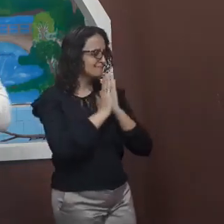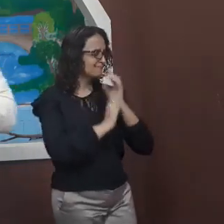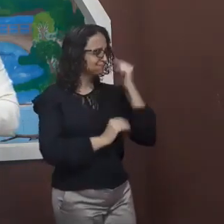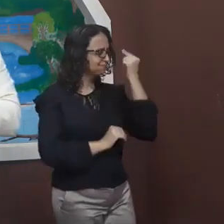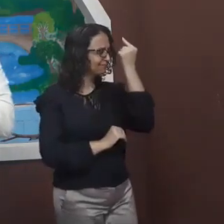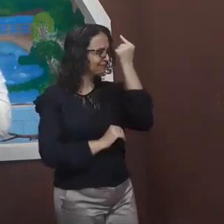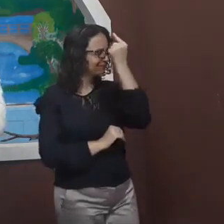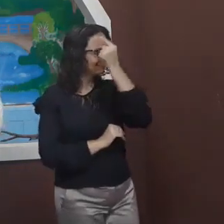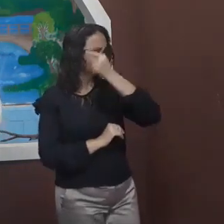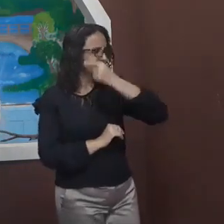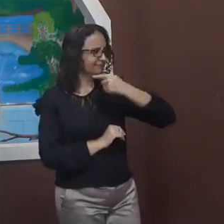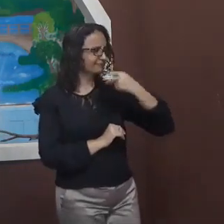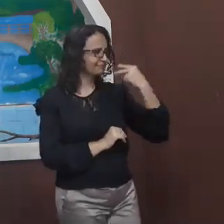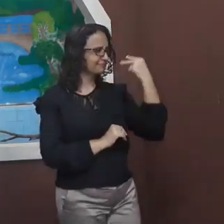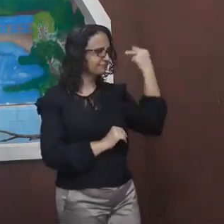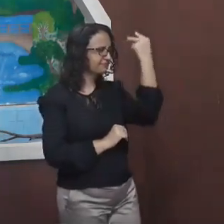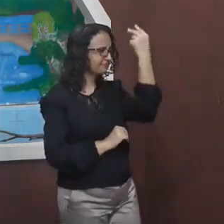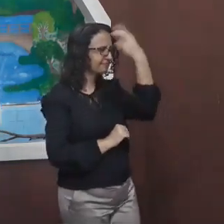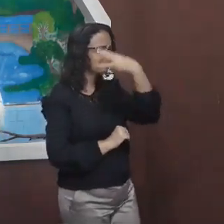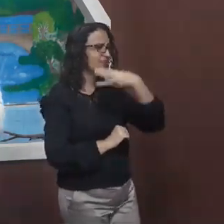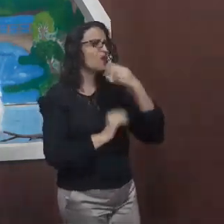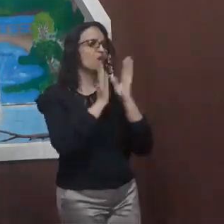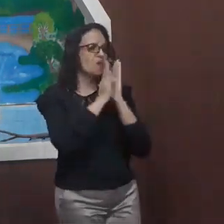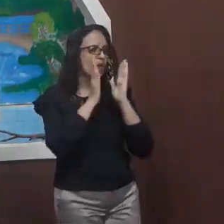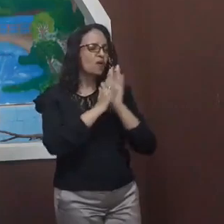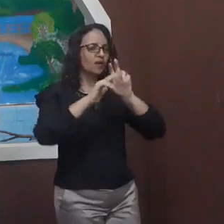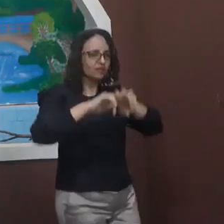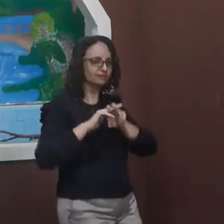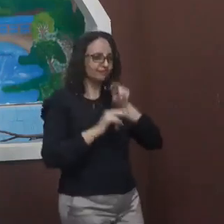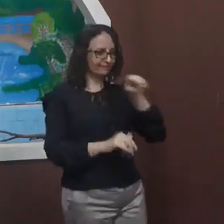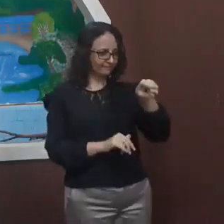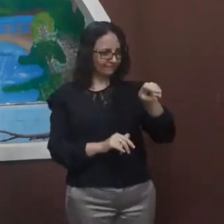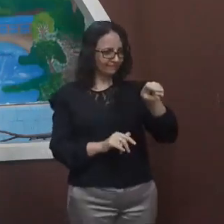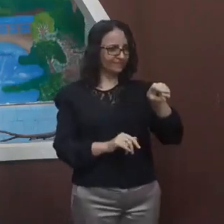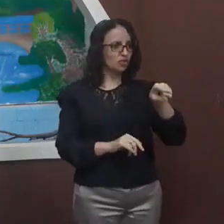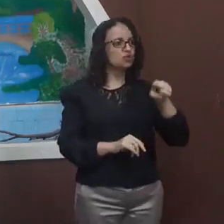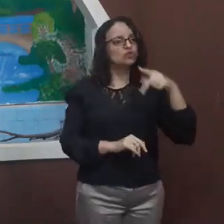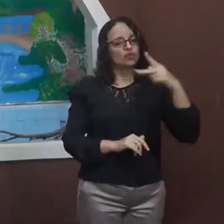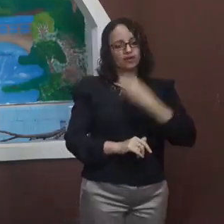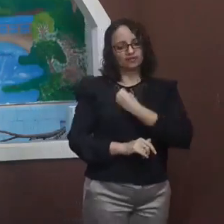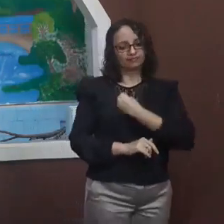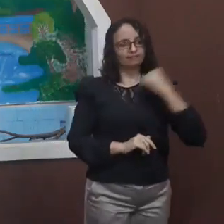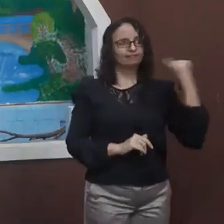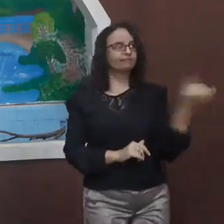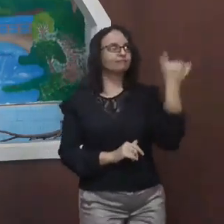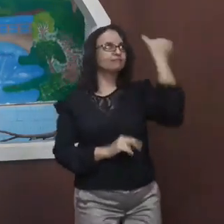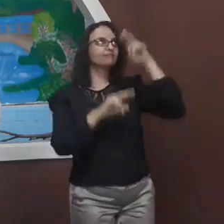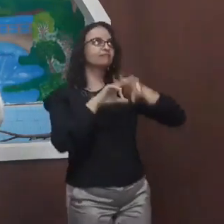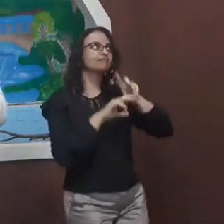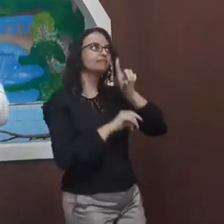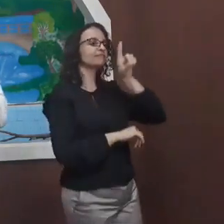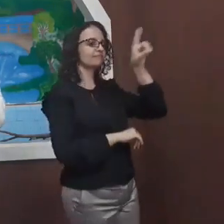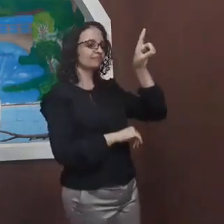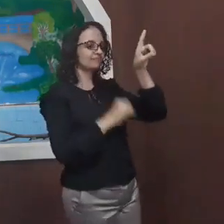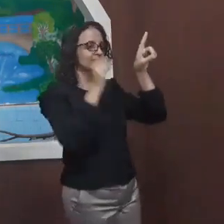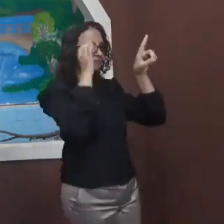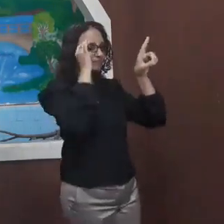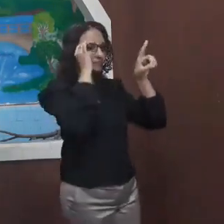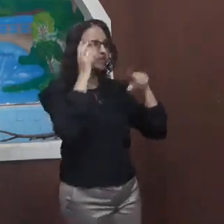Irmãos, como você é importante para Deus, como nós